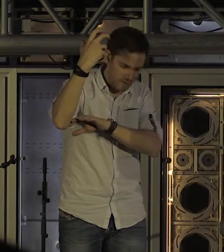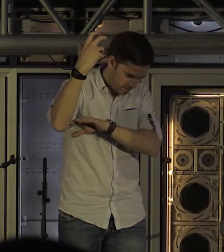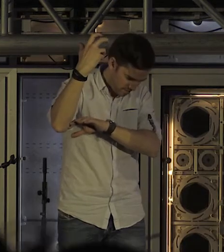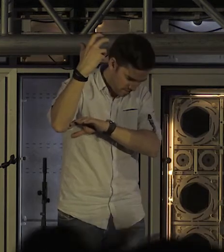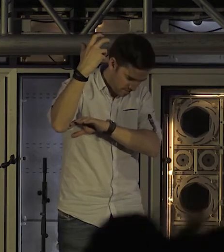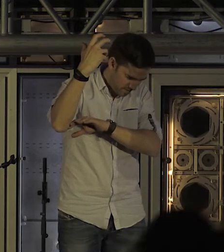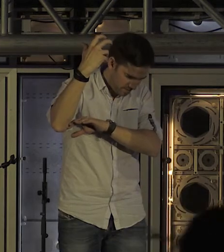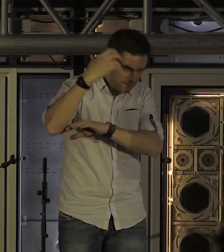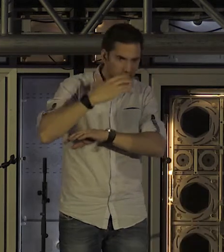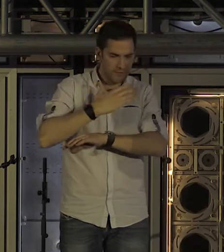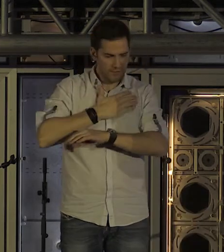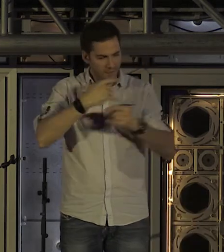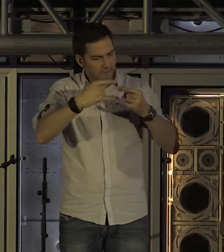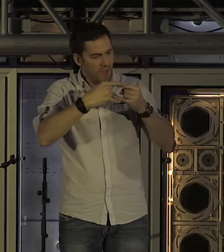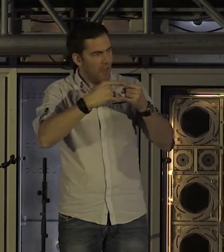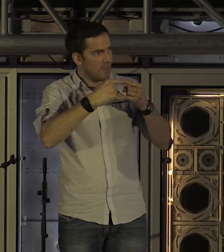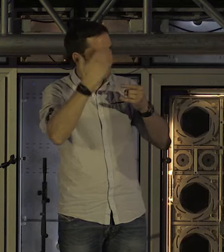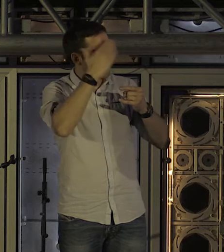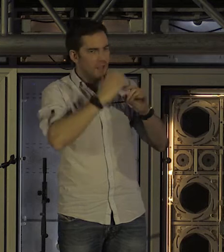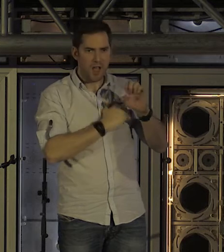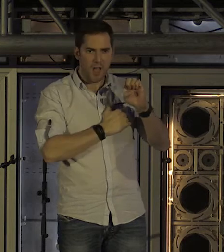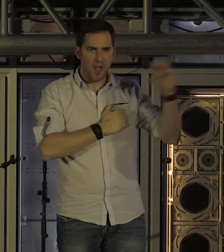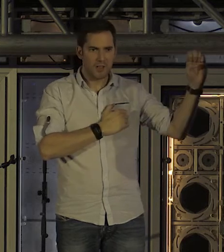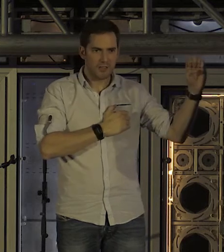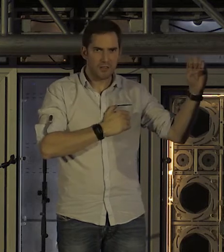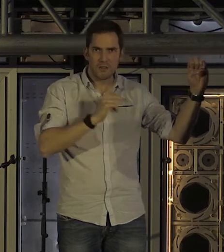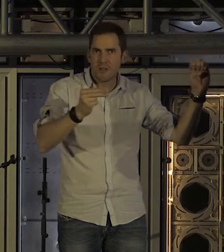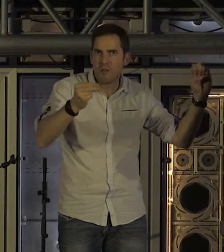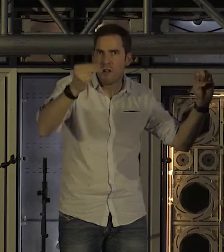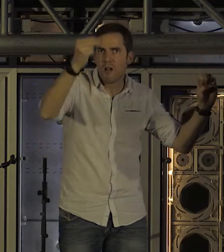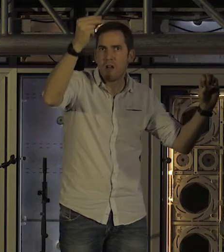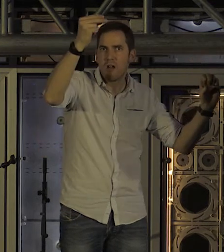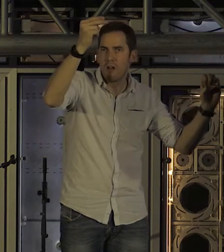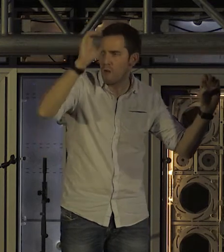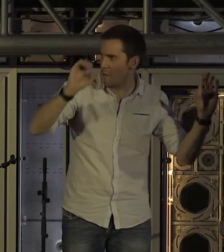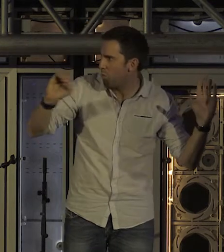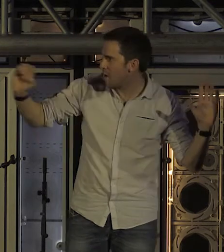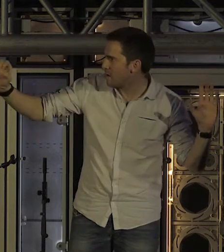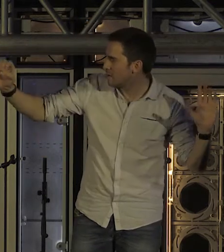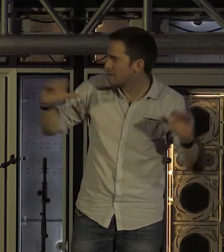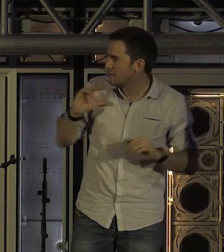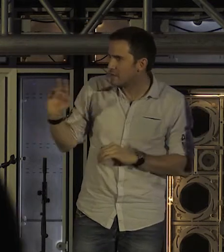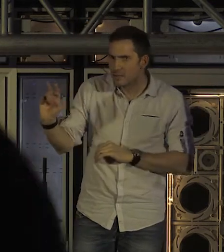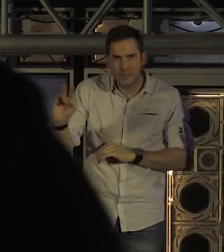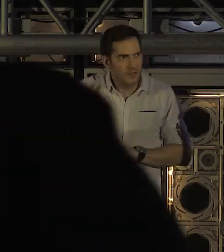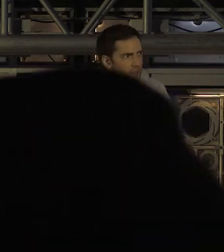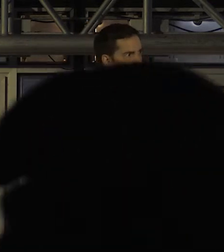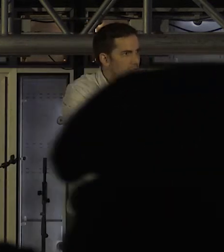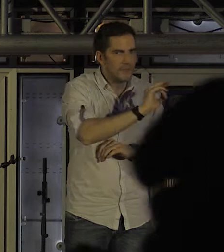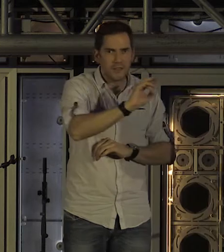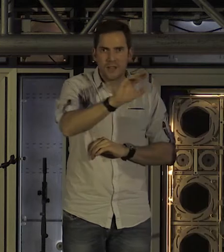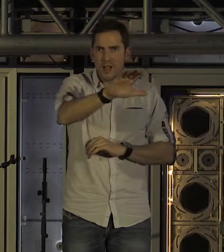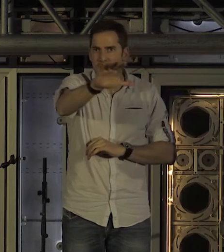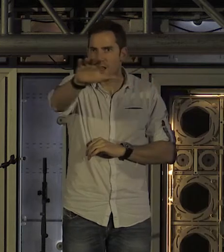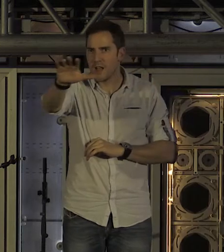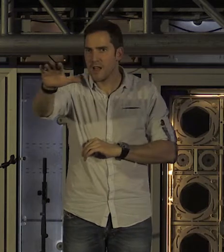Tes fenêtres donnent à l'est, au nord, à l'ouest. Sur la vallée où les voitures cousent